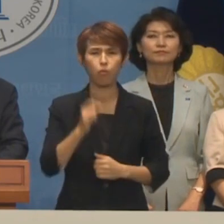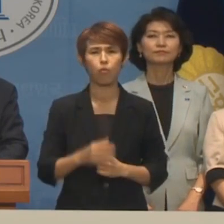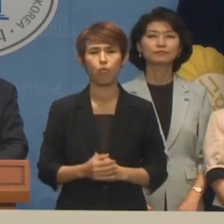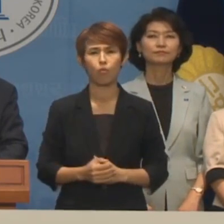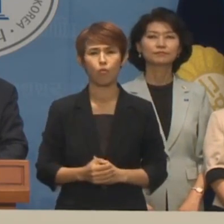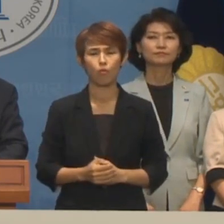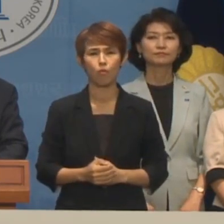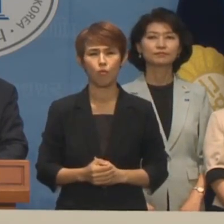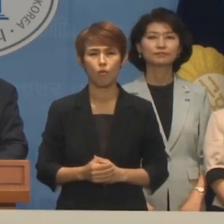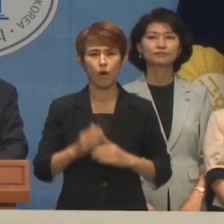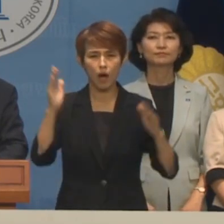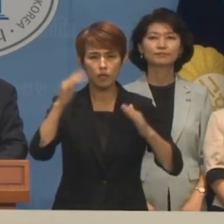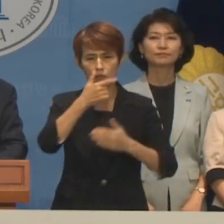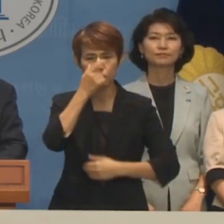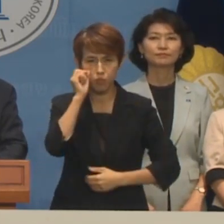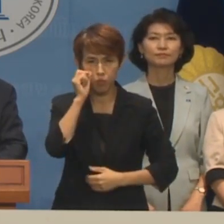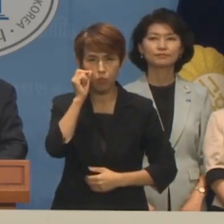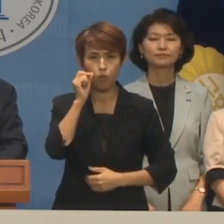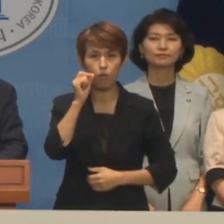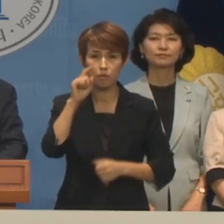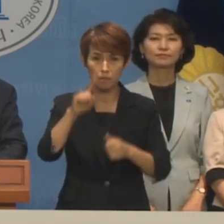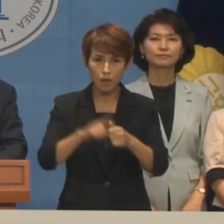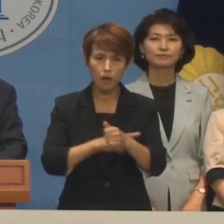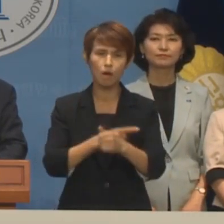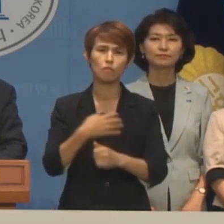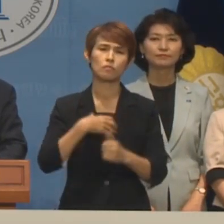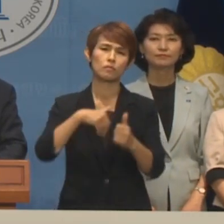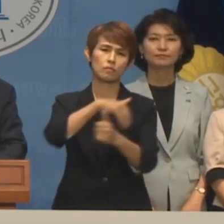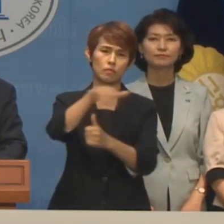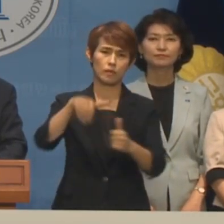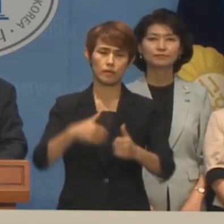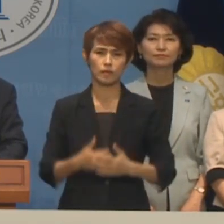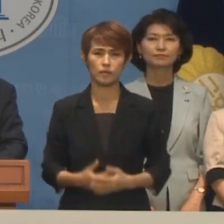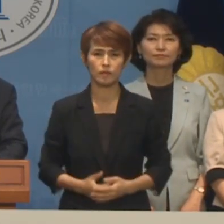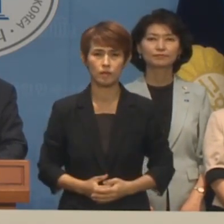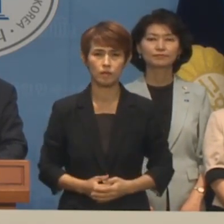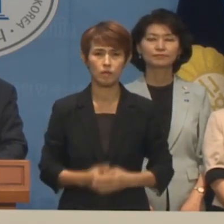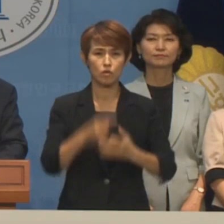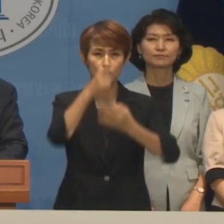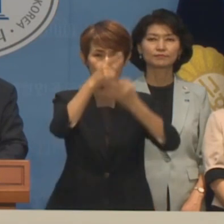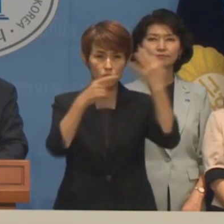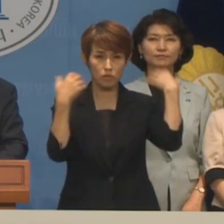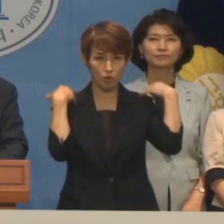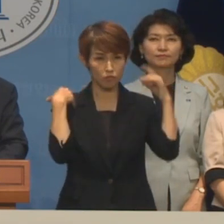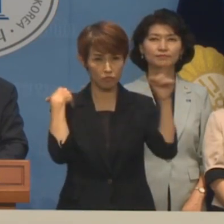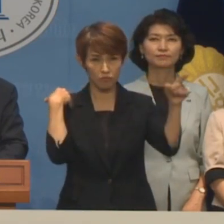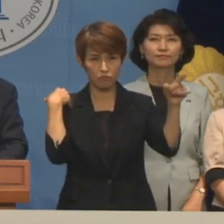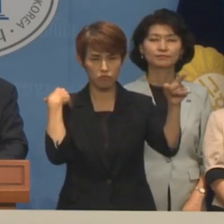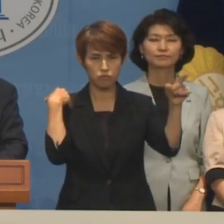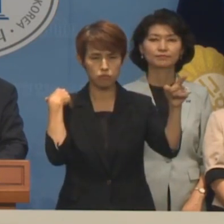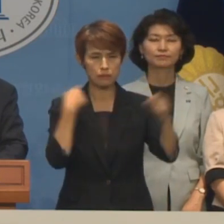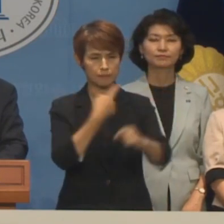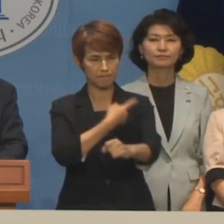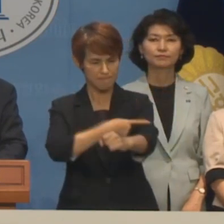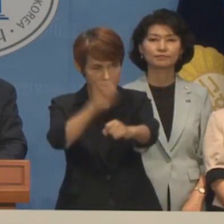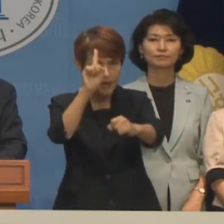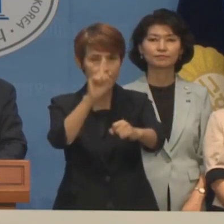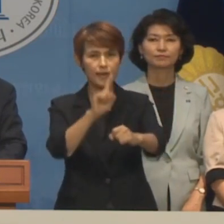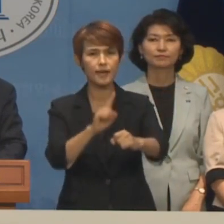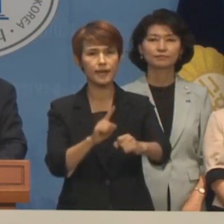등으로 절체절명의 위기에 다다르고 있습니다. 윤석열 정부는 무능과